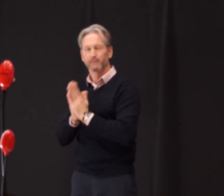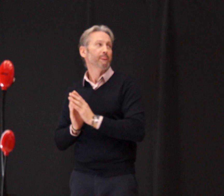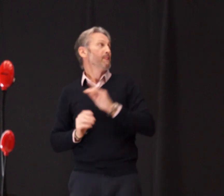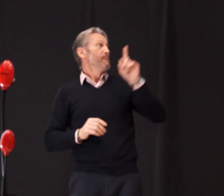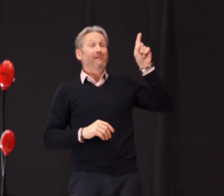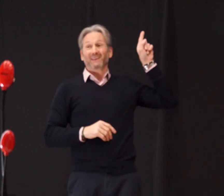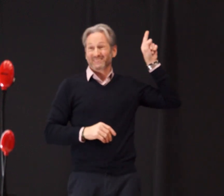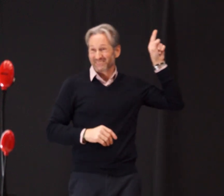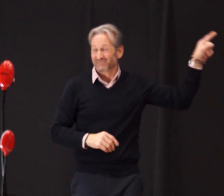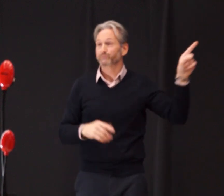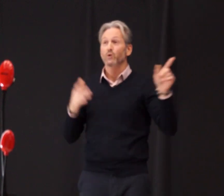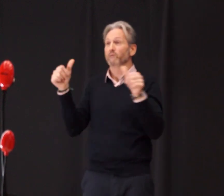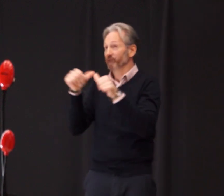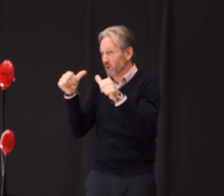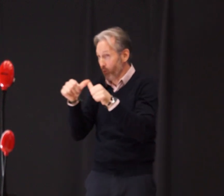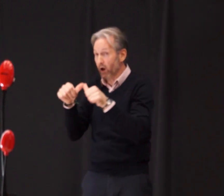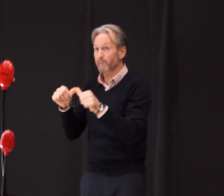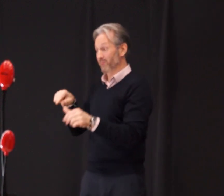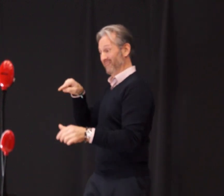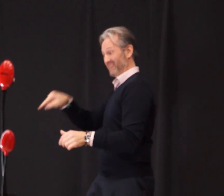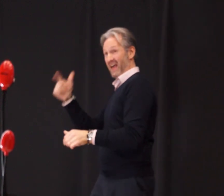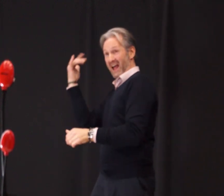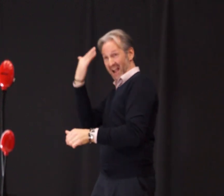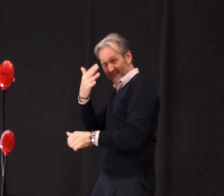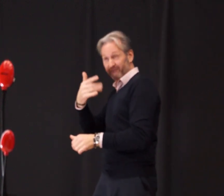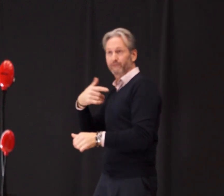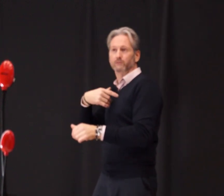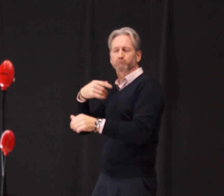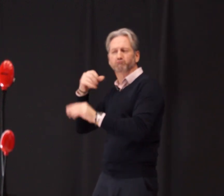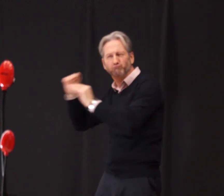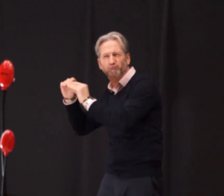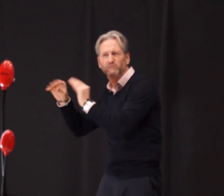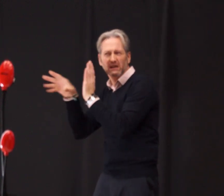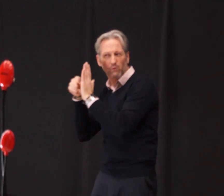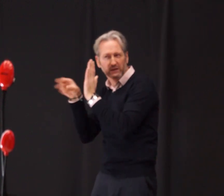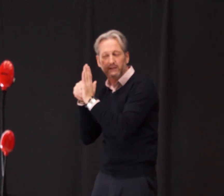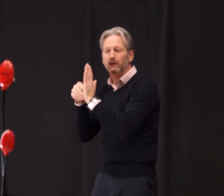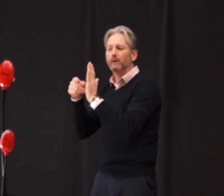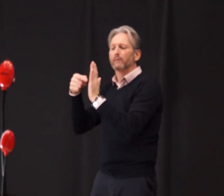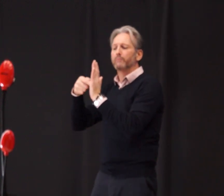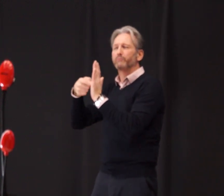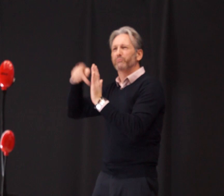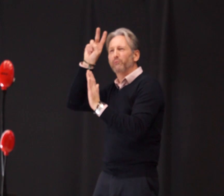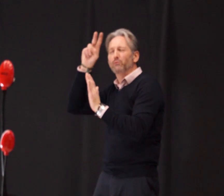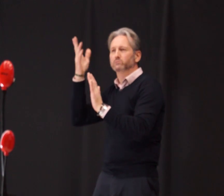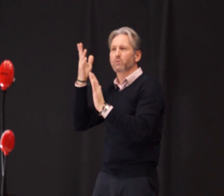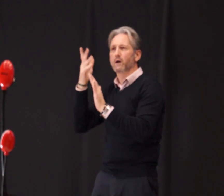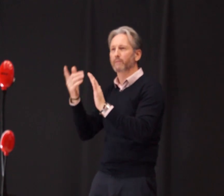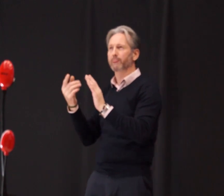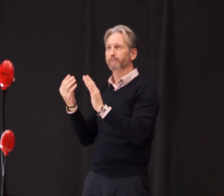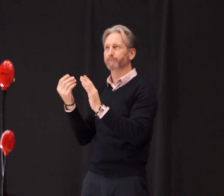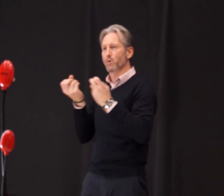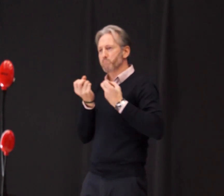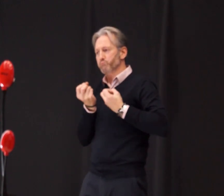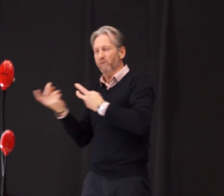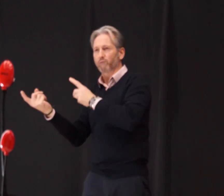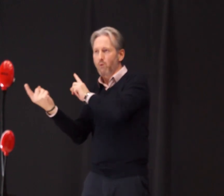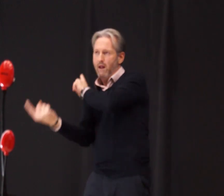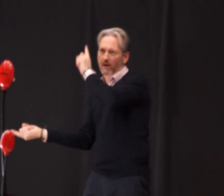que je vais travailler à partir d'éléments qui sont propres à son approche. Là, l'idée,